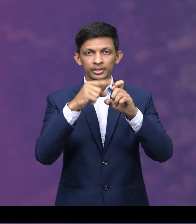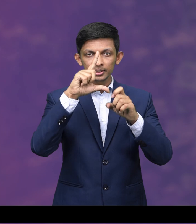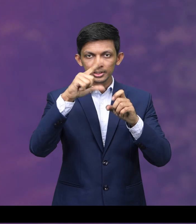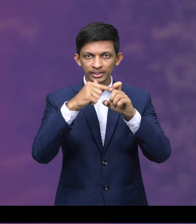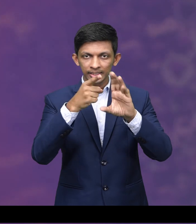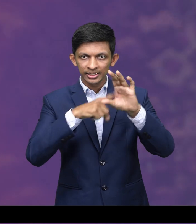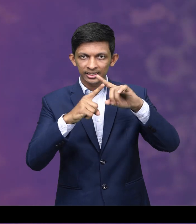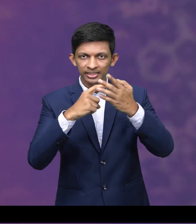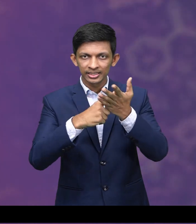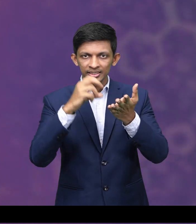అంటారు.